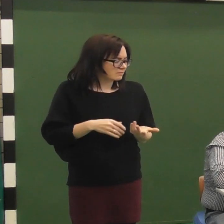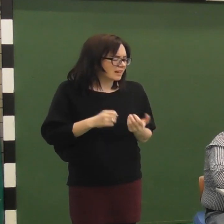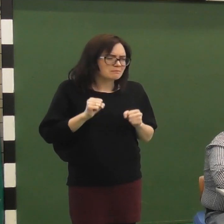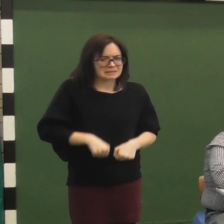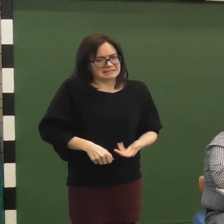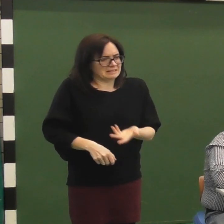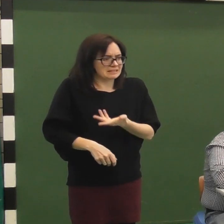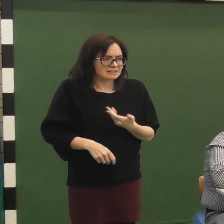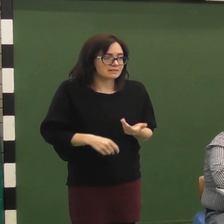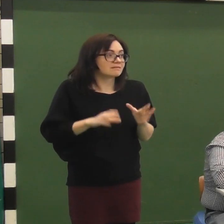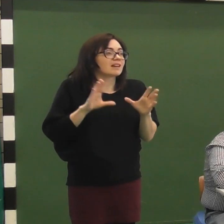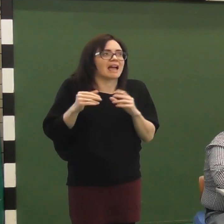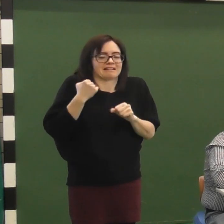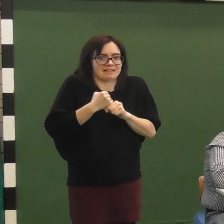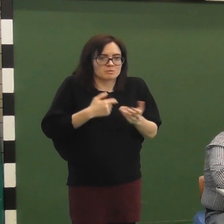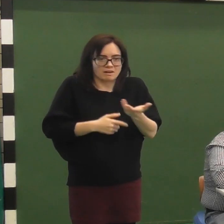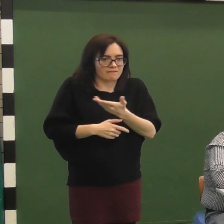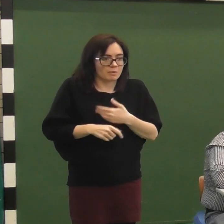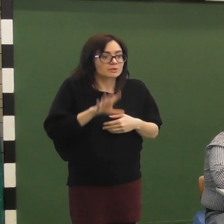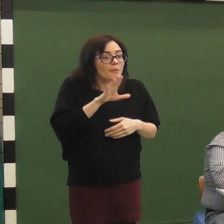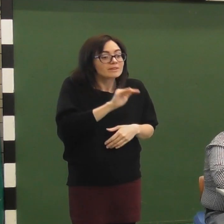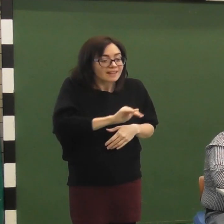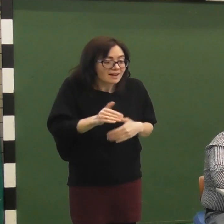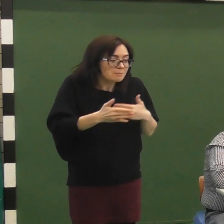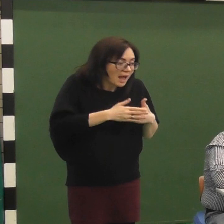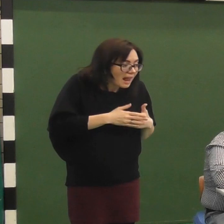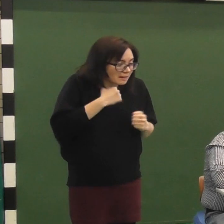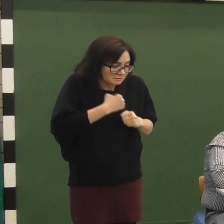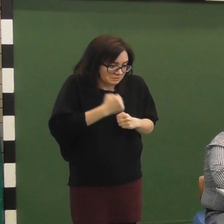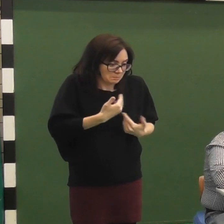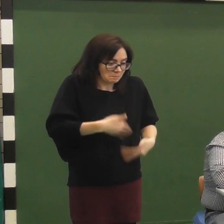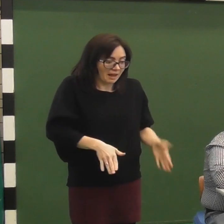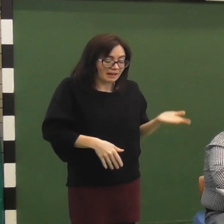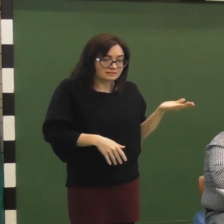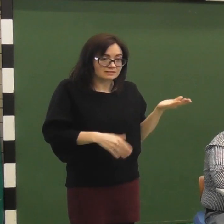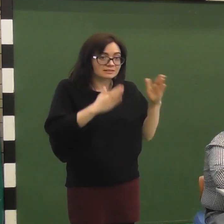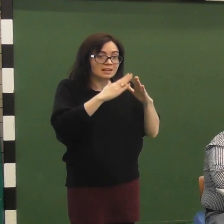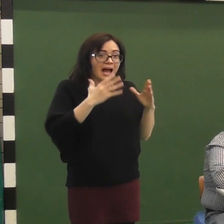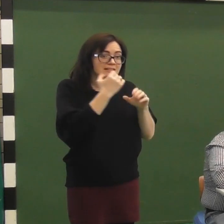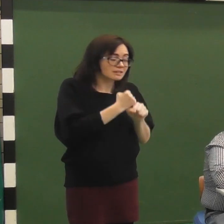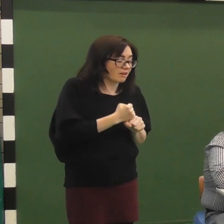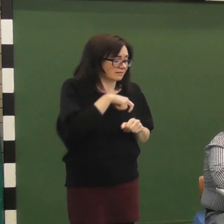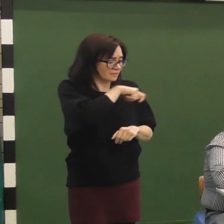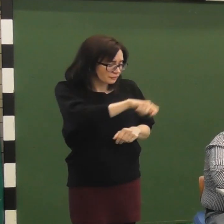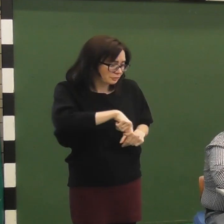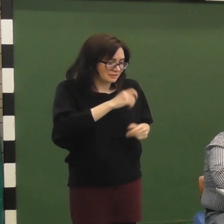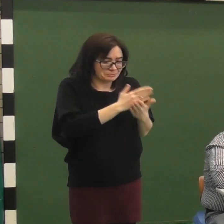hát rengeteg munka volt az 5 gyerekkel, és háztartással, főzéssel,